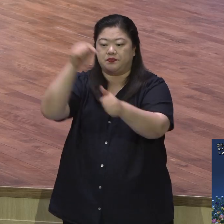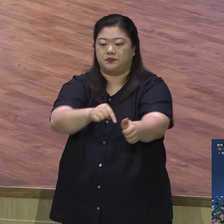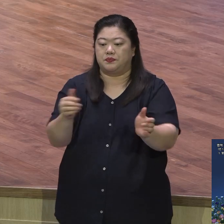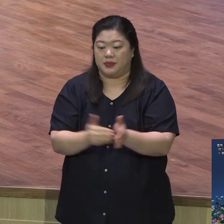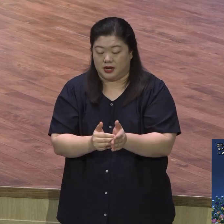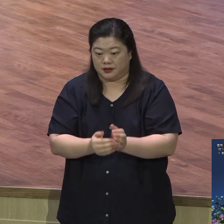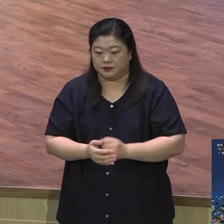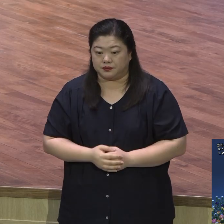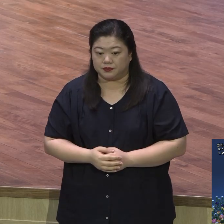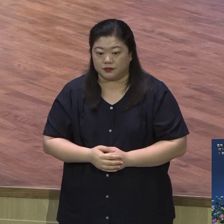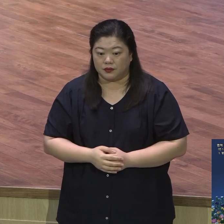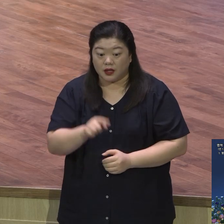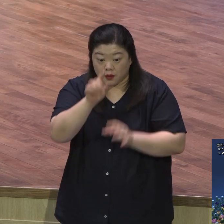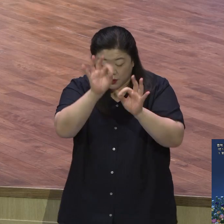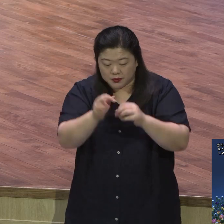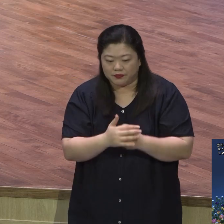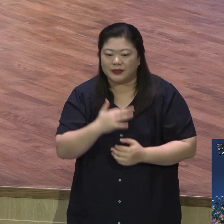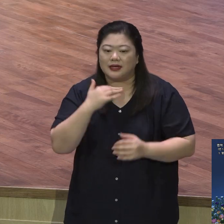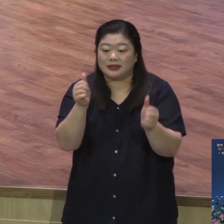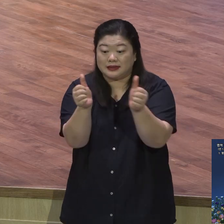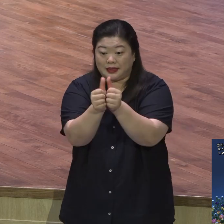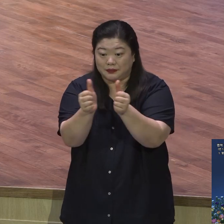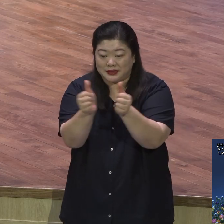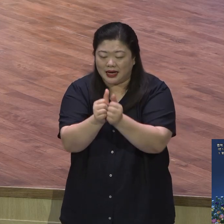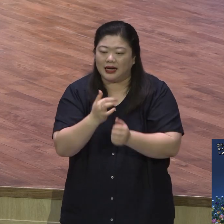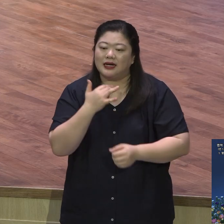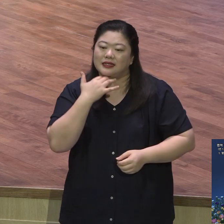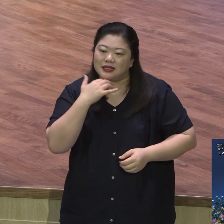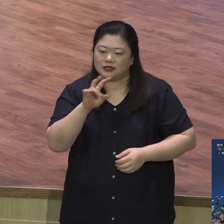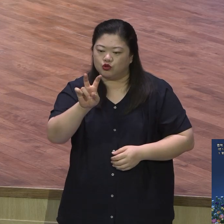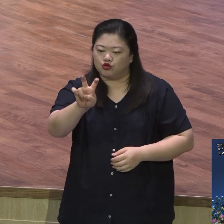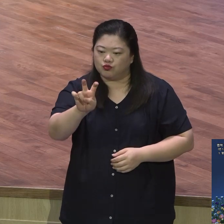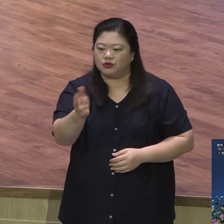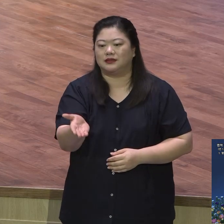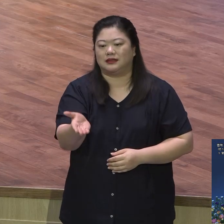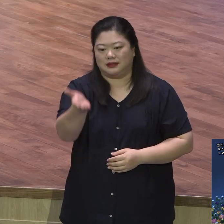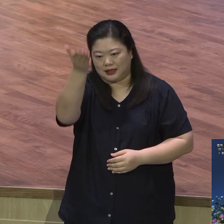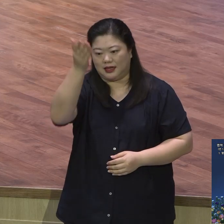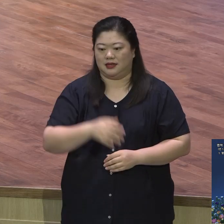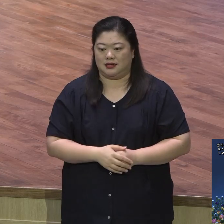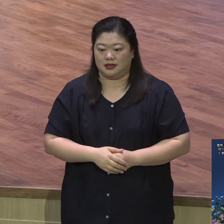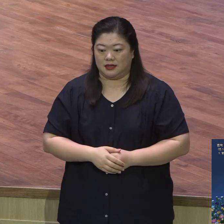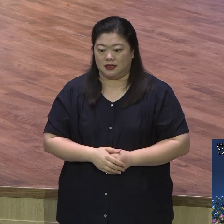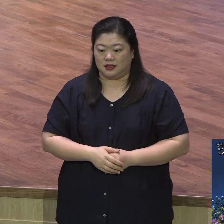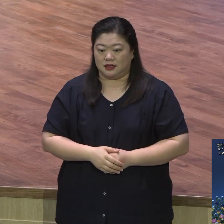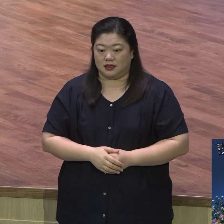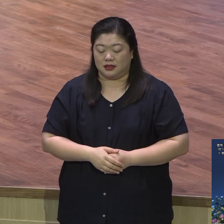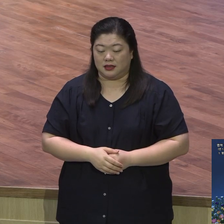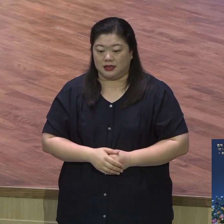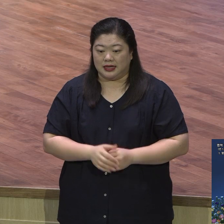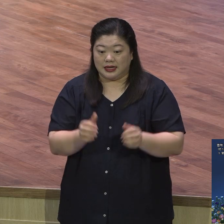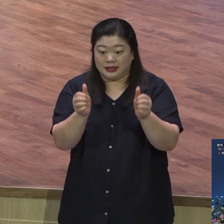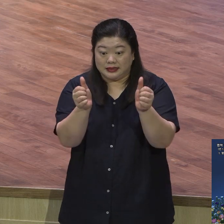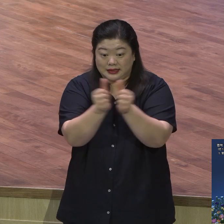20세 이상의 건강한 남자 숫자를 개수했는데 60만